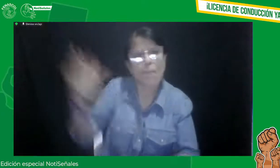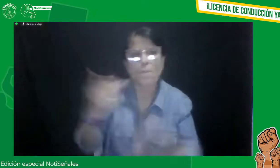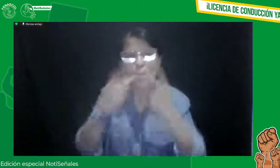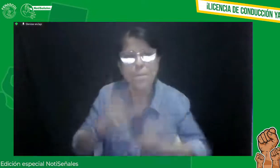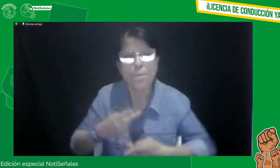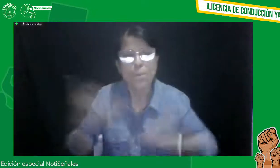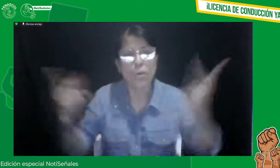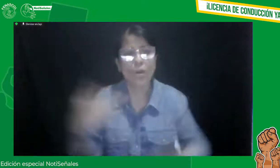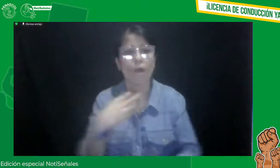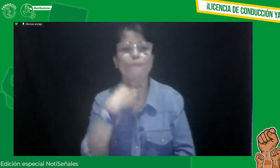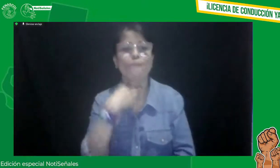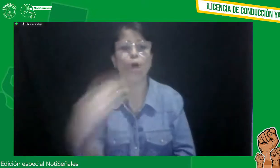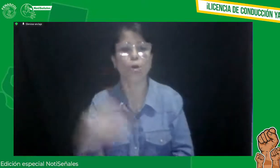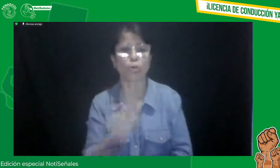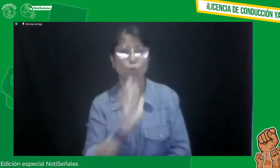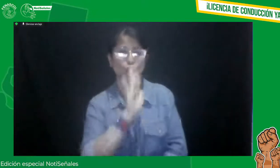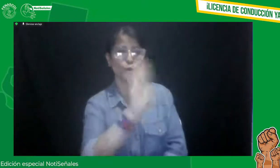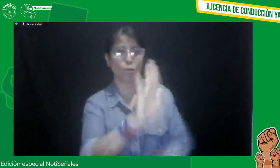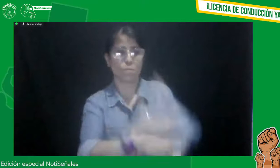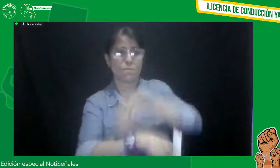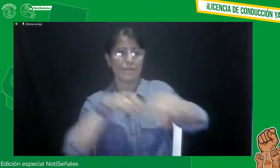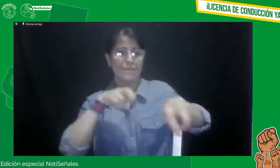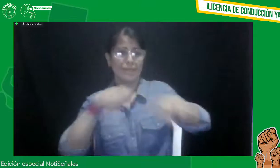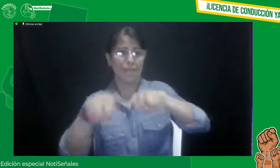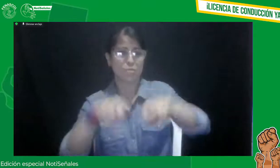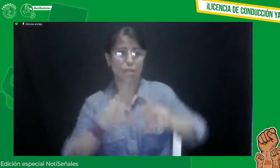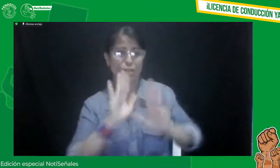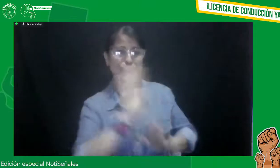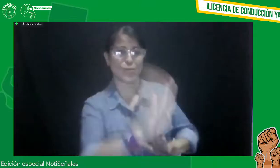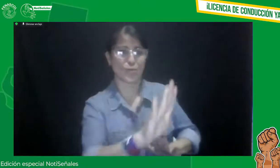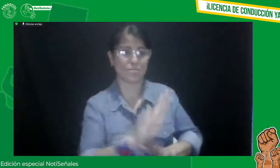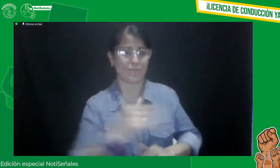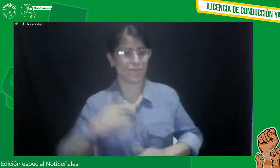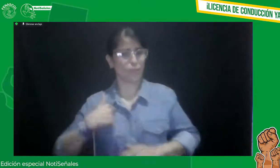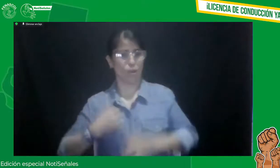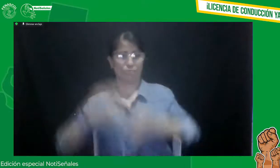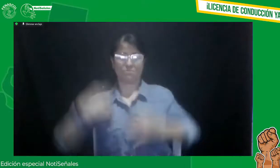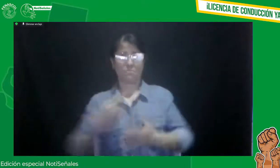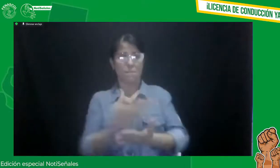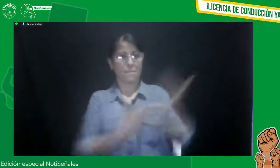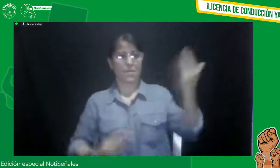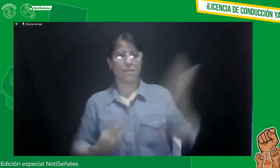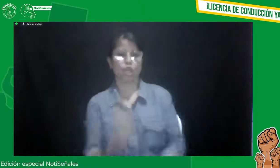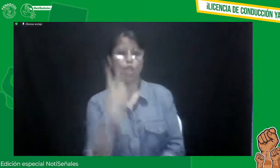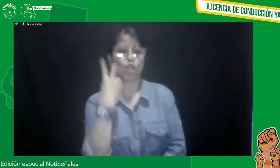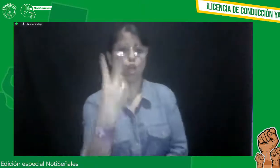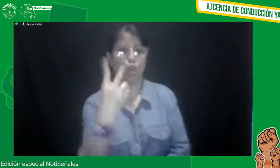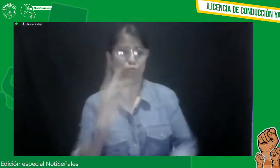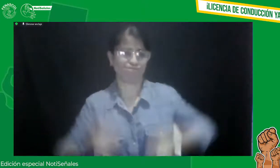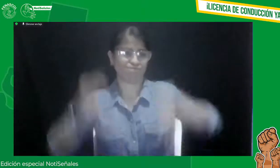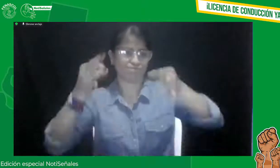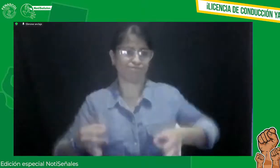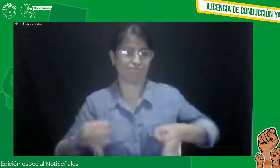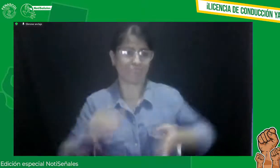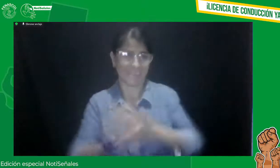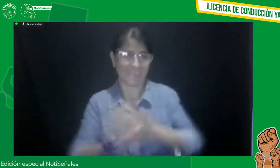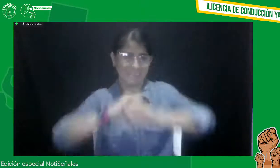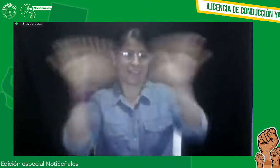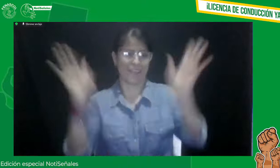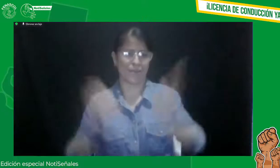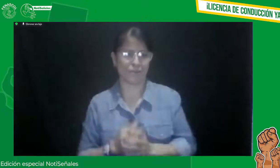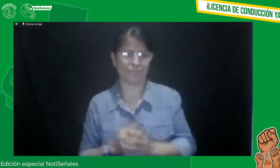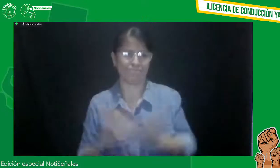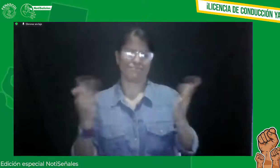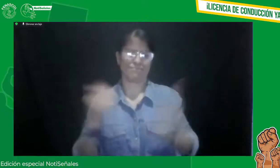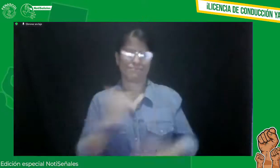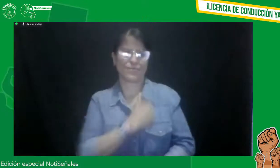Ellos siempre nos han dicho, no, este tema para después, en el tema de lo público lo vamos a abordar después, eso lo ha dicho el director de la